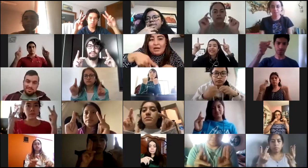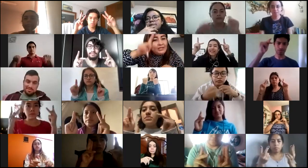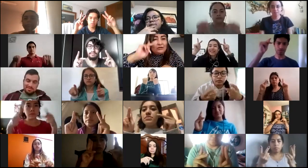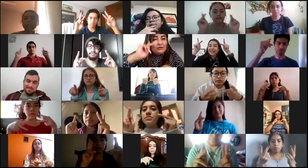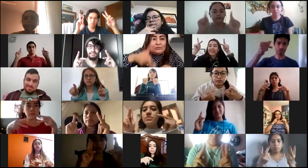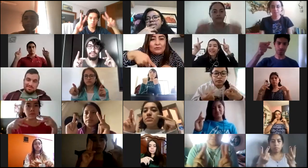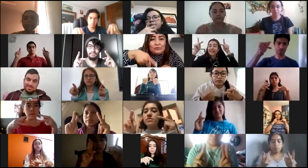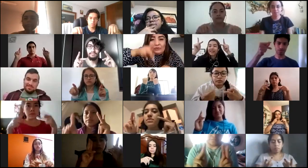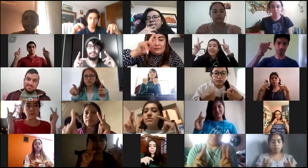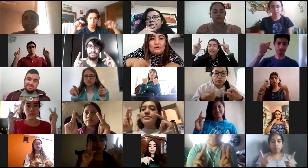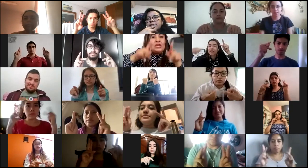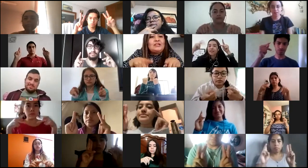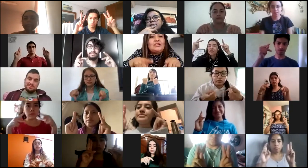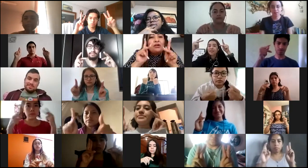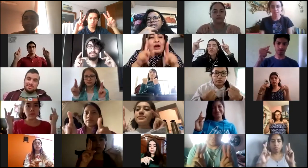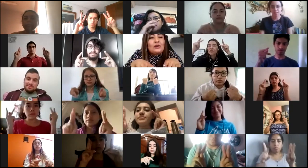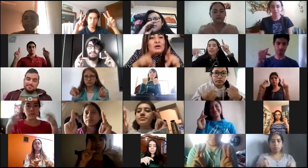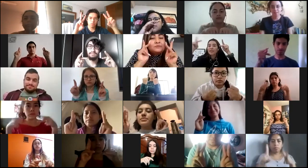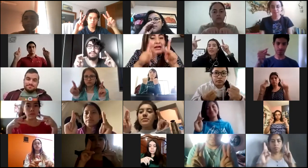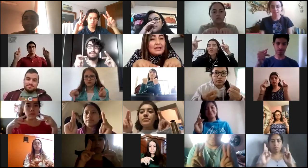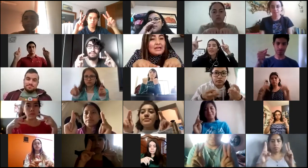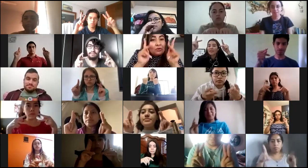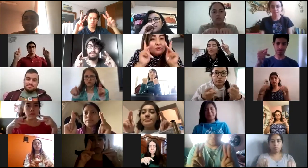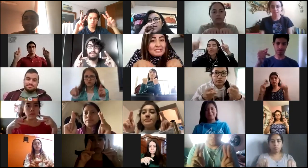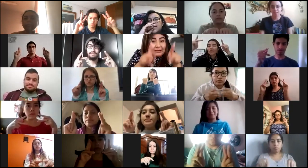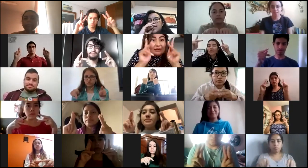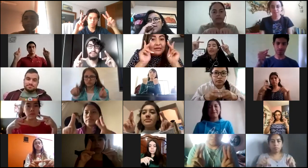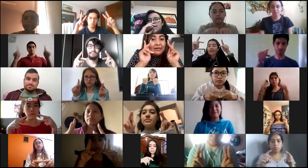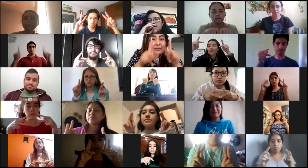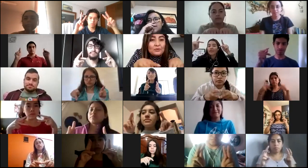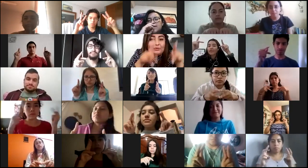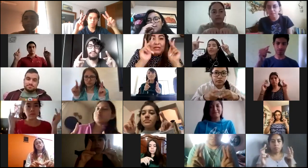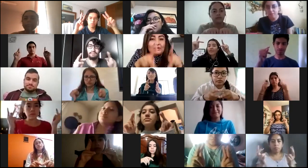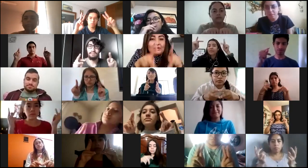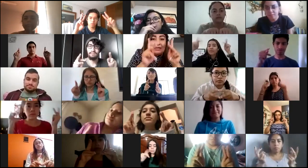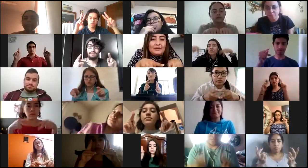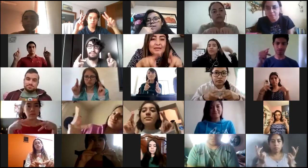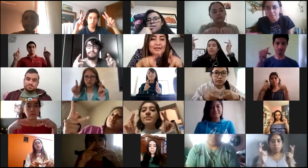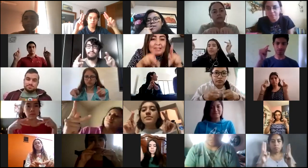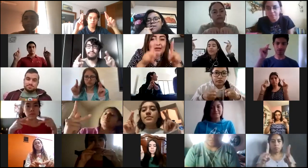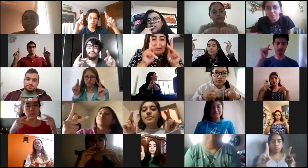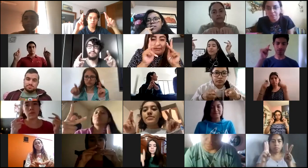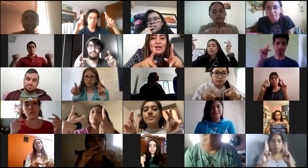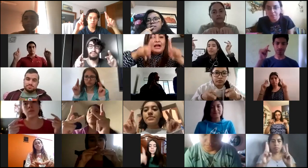tanto movimiento. Si ahorita lo hago es para que observen el movimiento que es arriba y abajo. K.